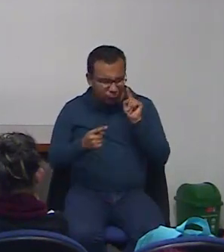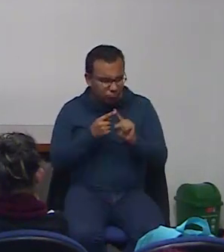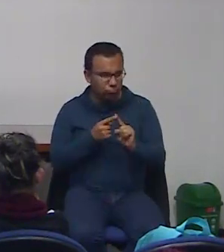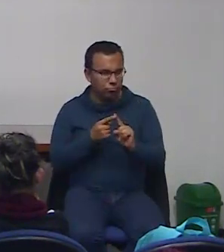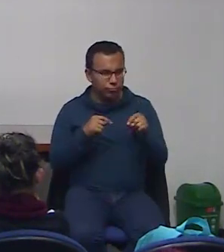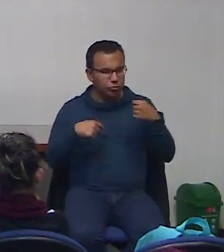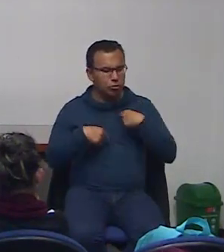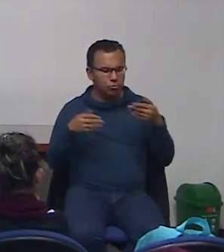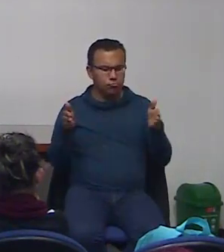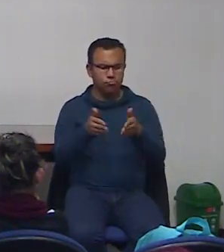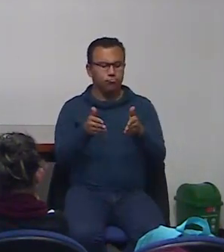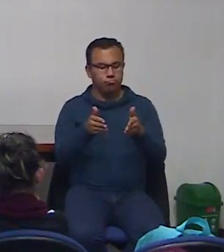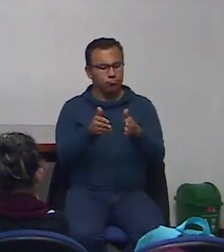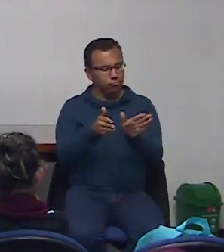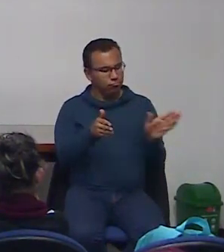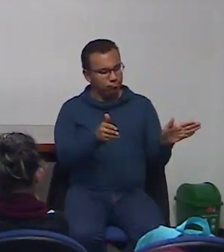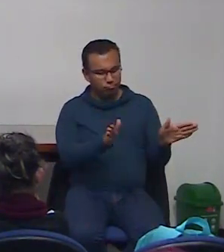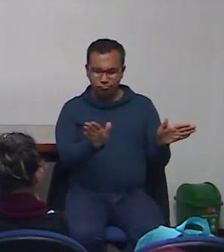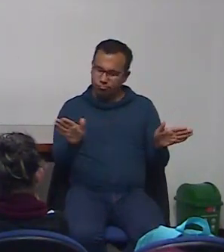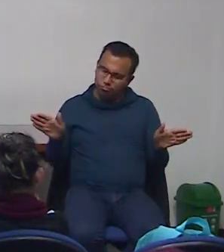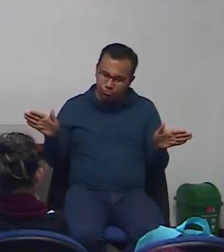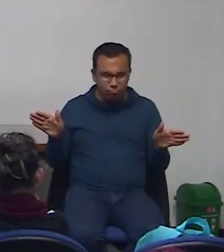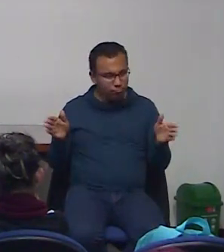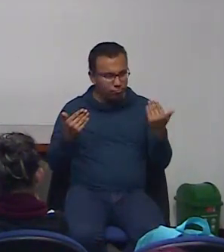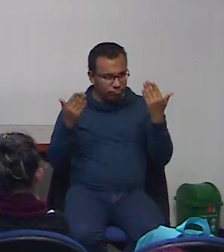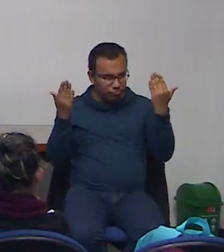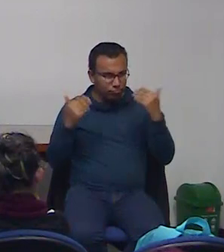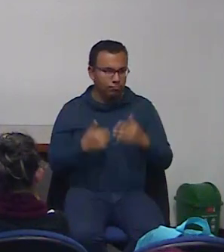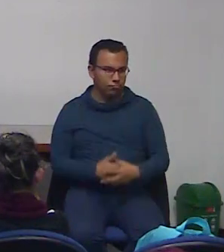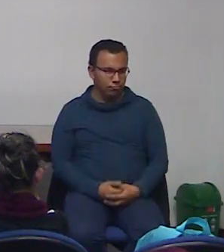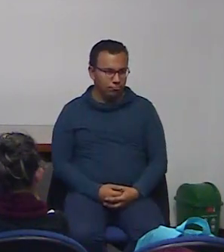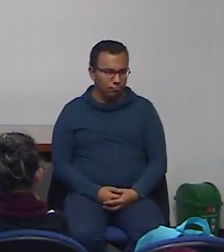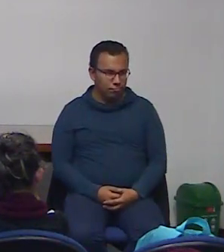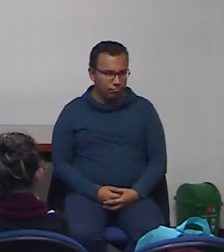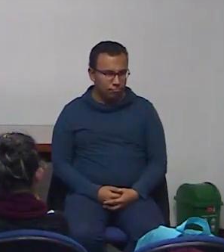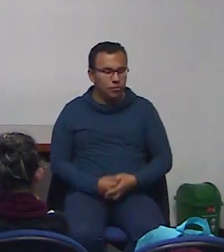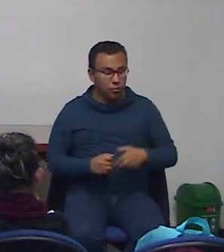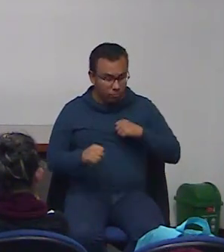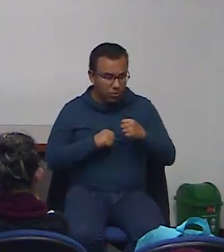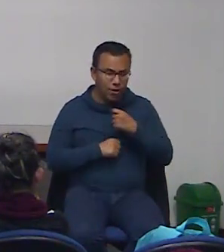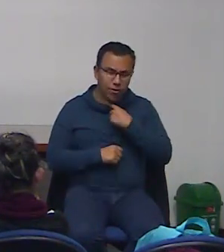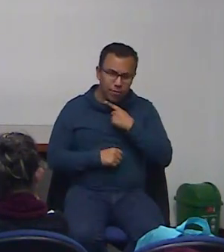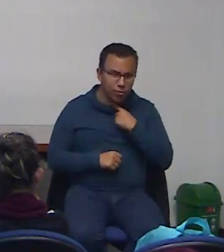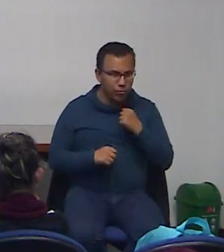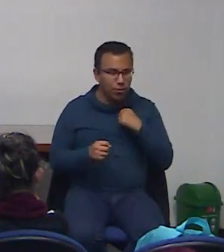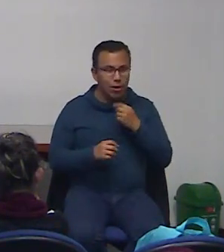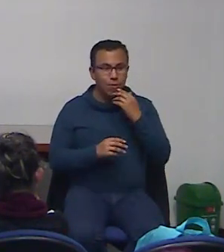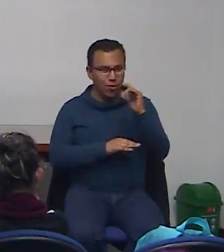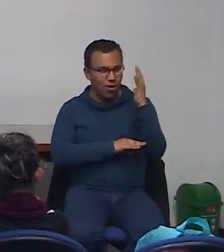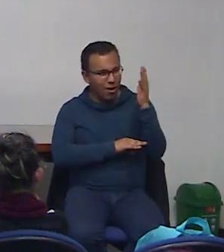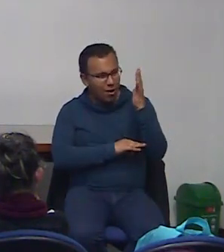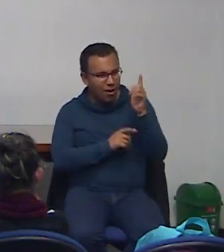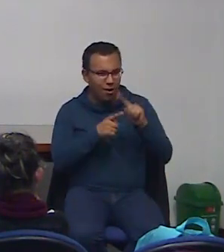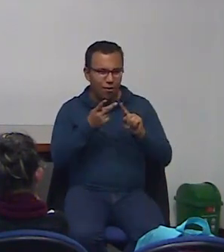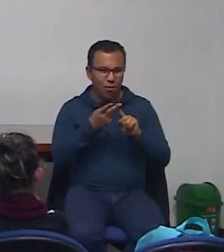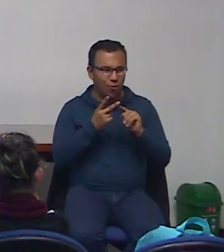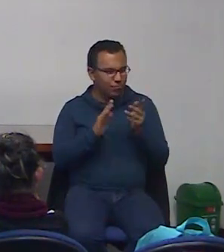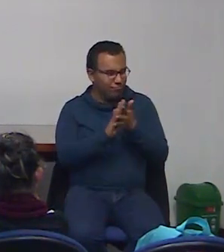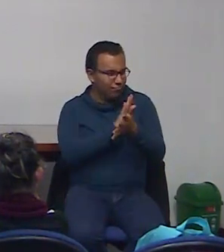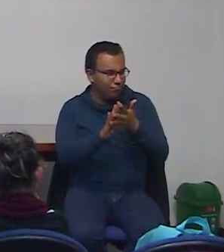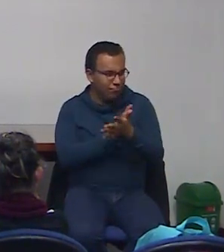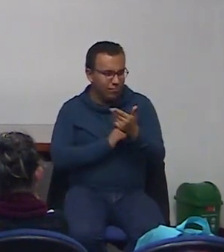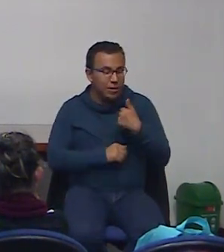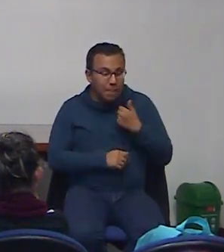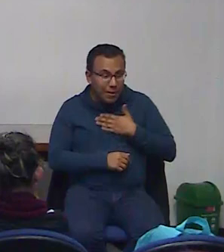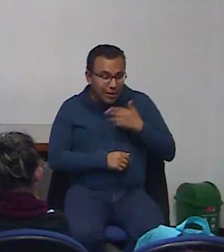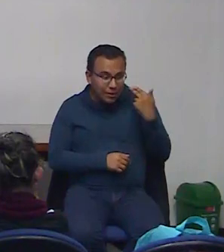que abrir la mente a conocer el todo lo que uno está haciendo Sí esa es una de las cosas que me gusta cuando dicto charlas o estoy en conferencias y